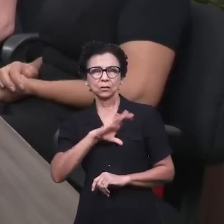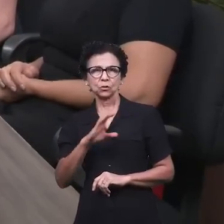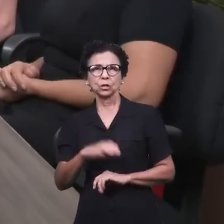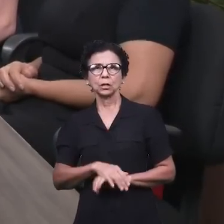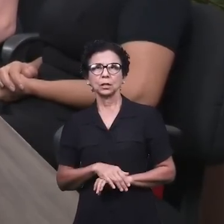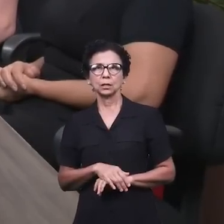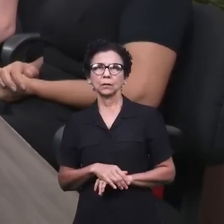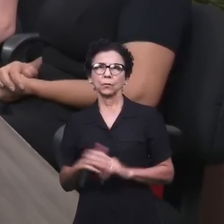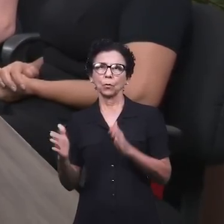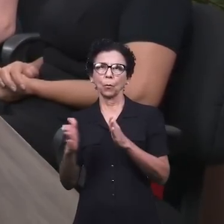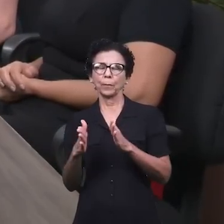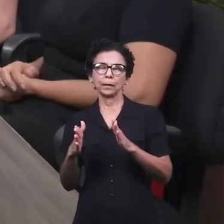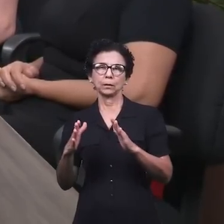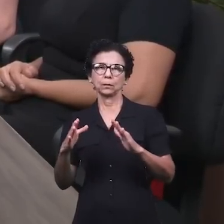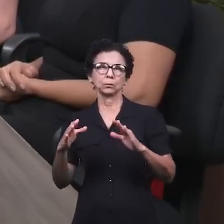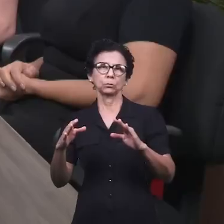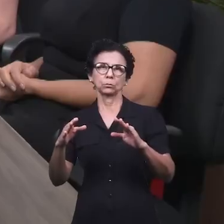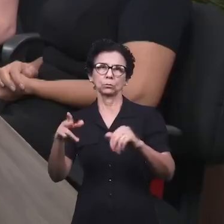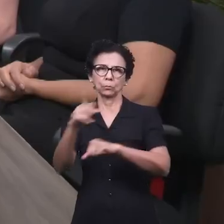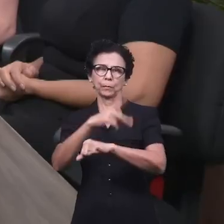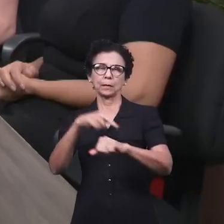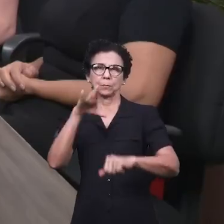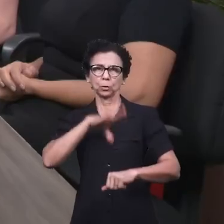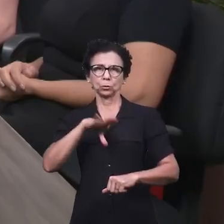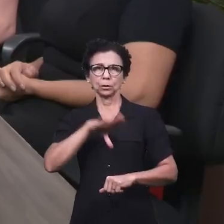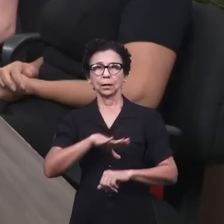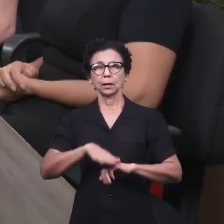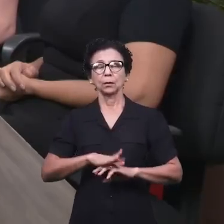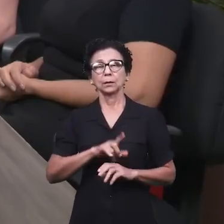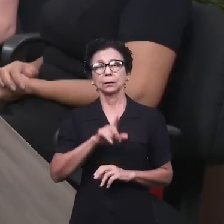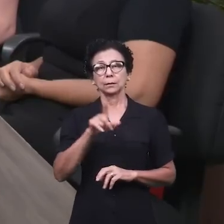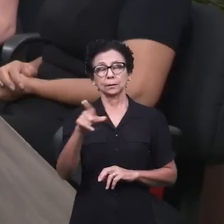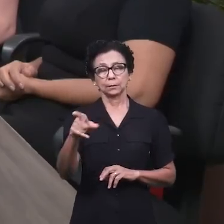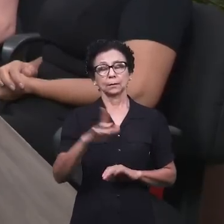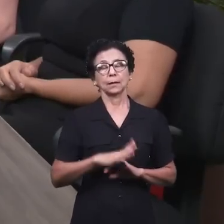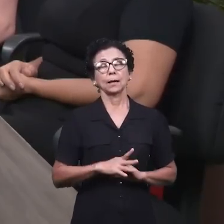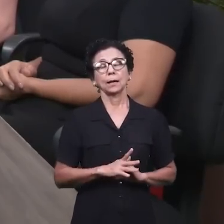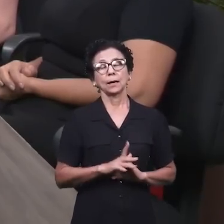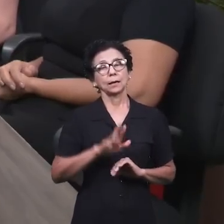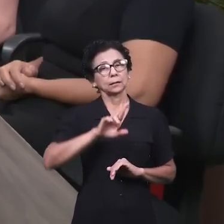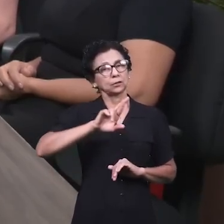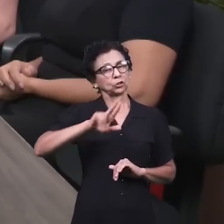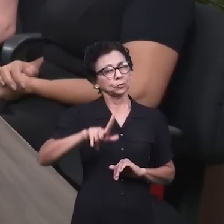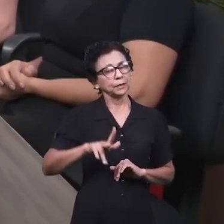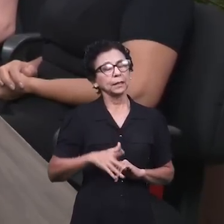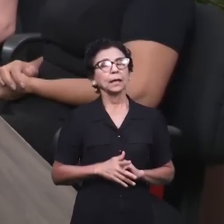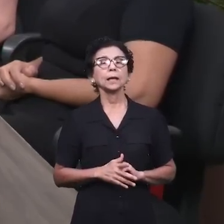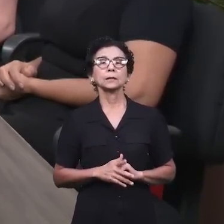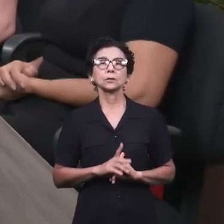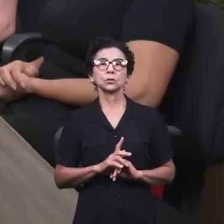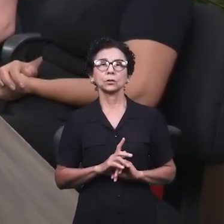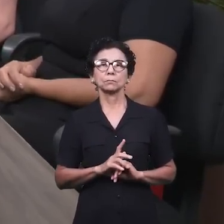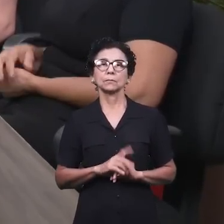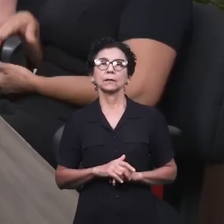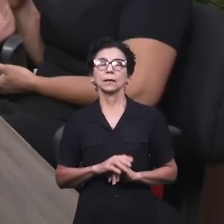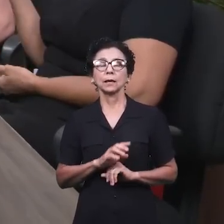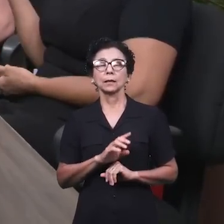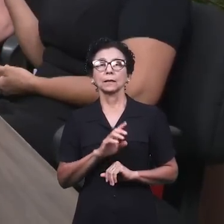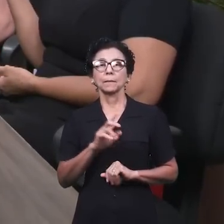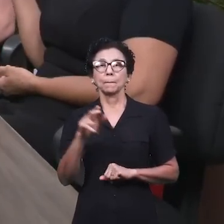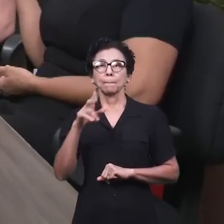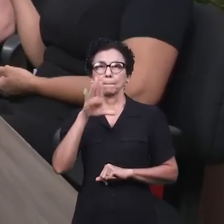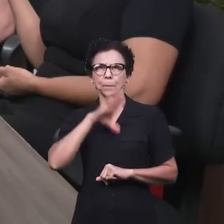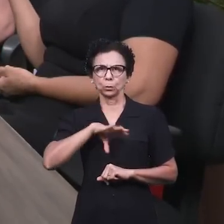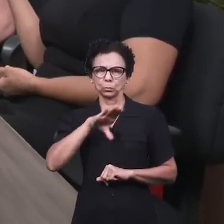Mas, né, em Portugal existe a Língua sigla gestual. LGP, LG. língua gestual. Lá,